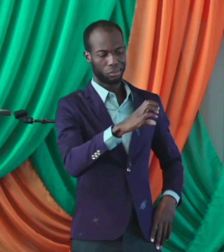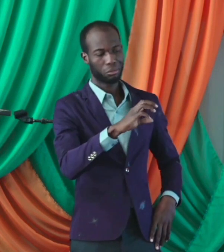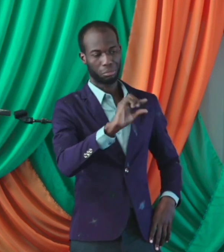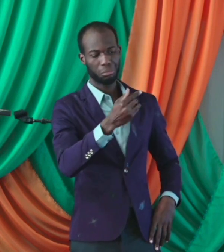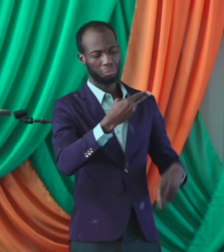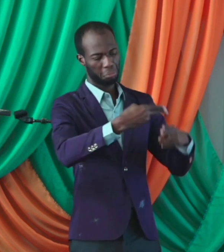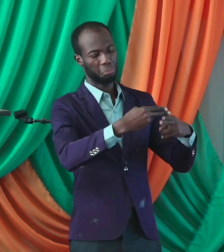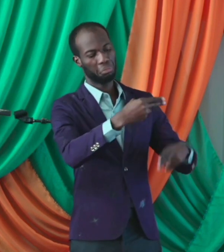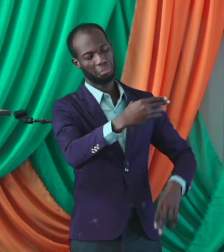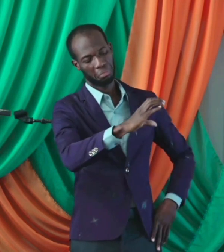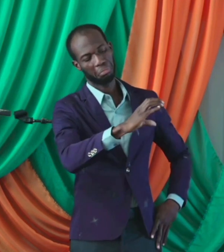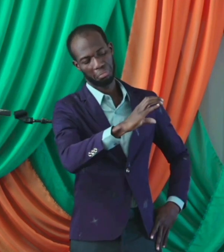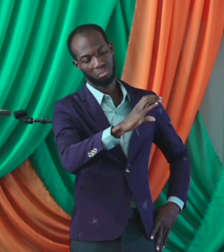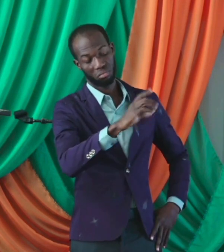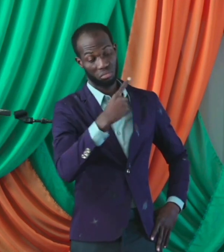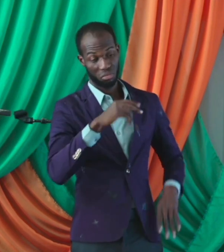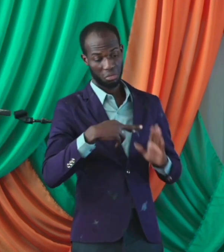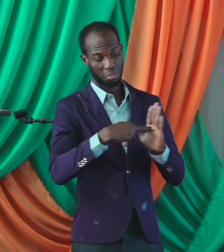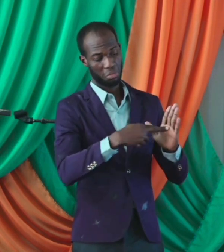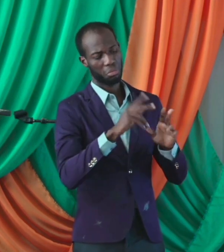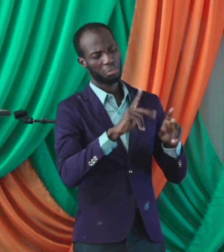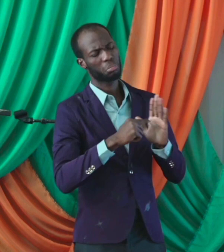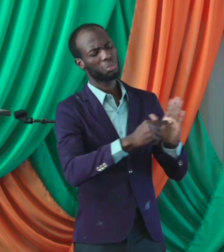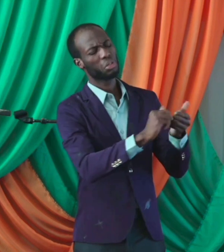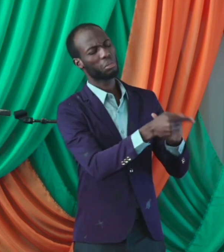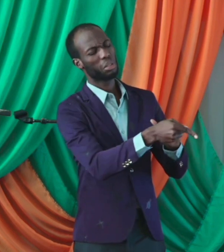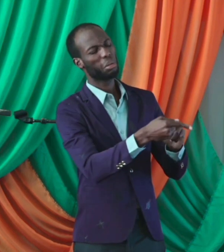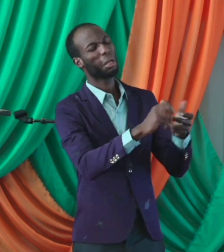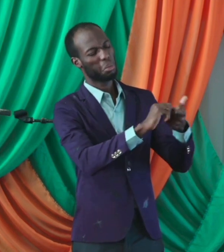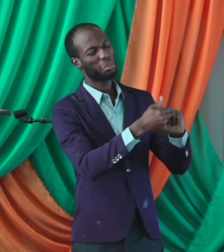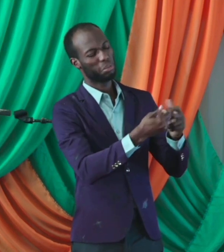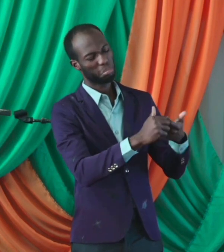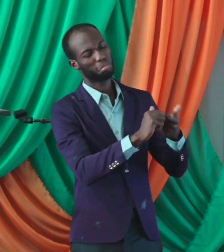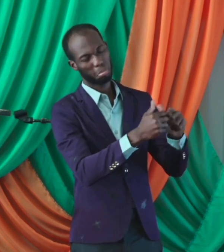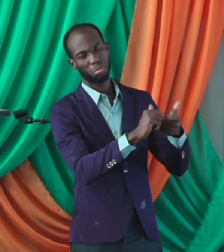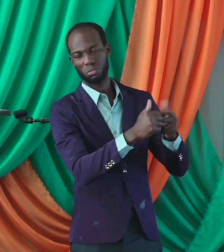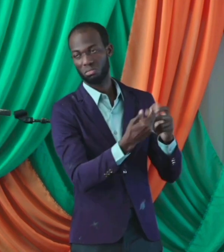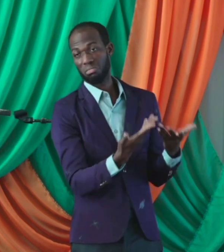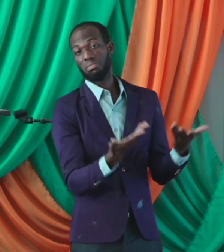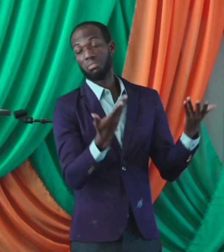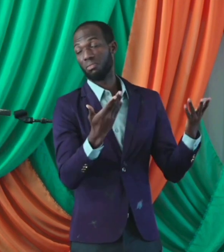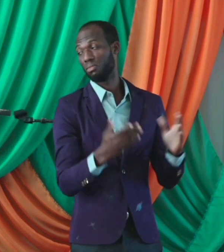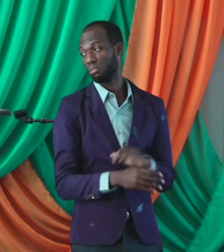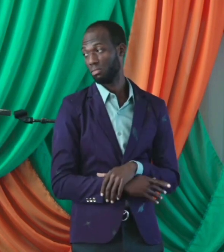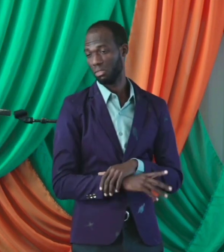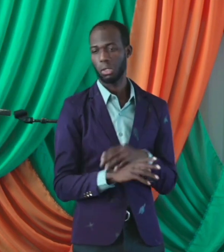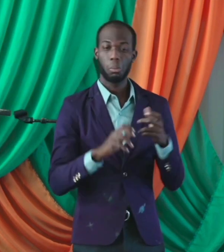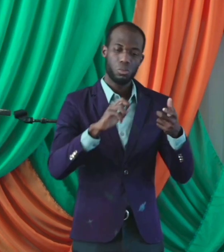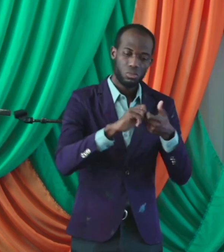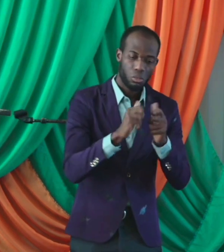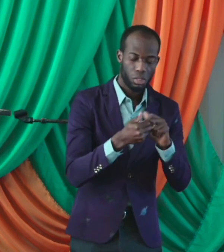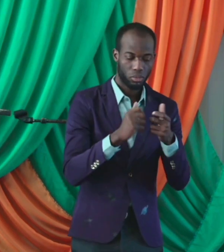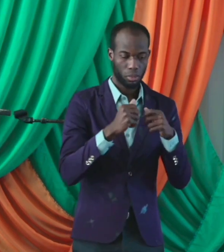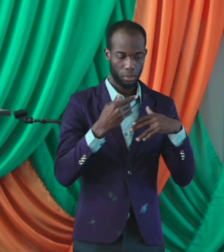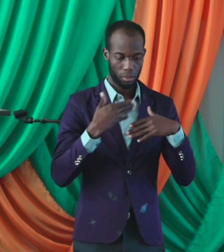société. Ils représentent comme des gens qui ont déficience. Et ont déficience